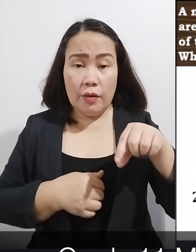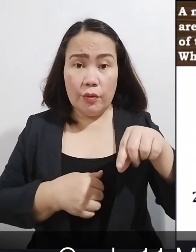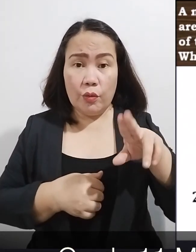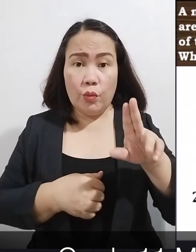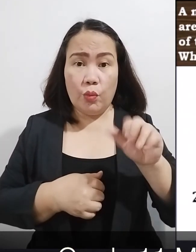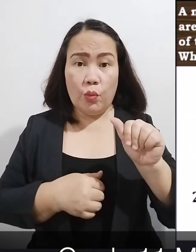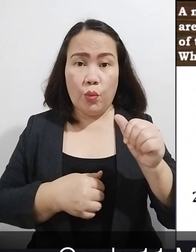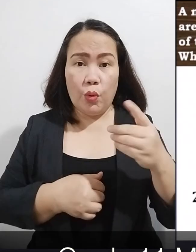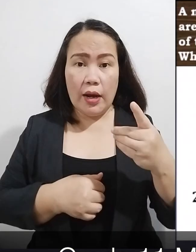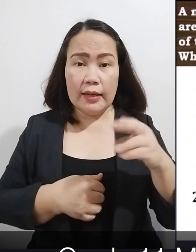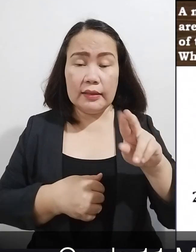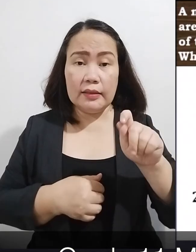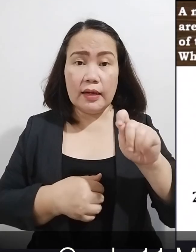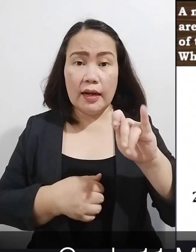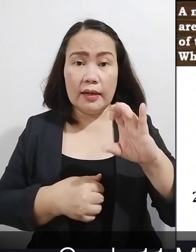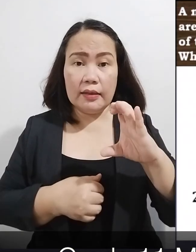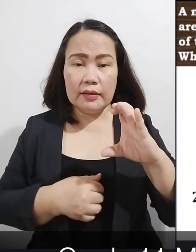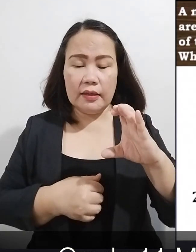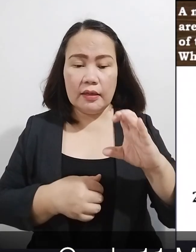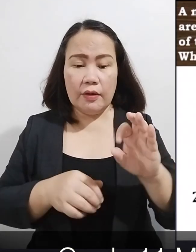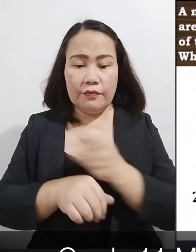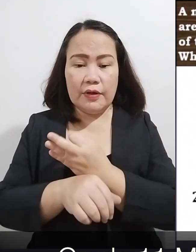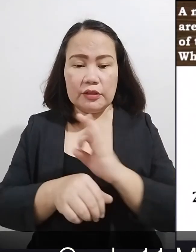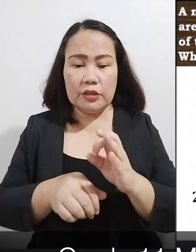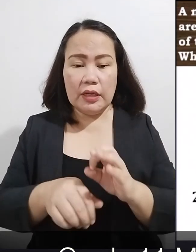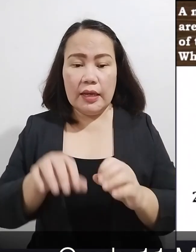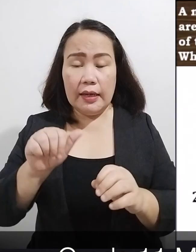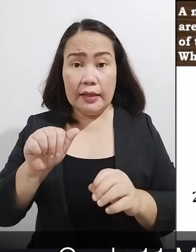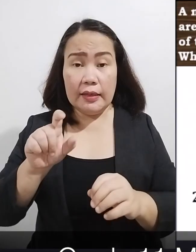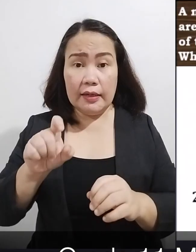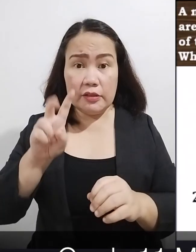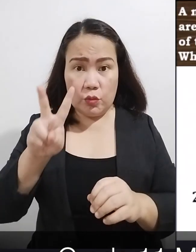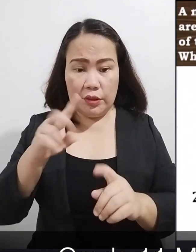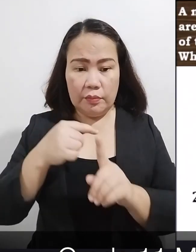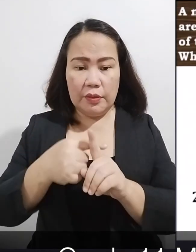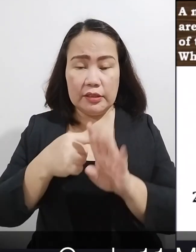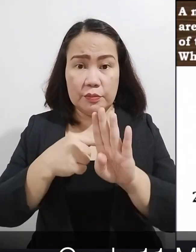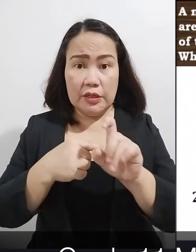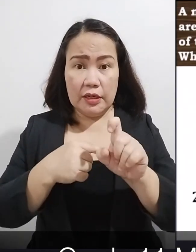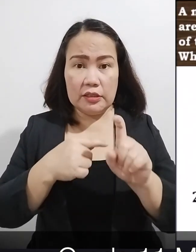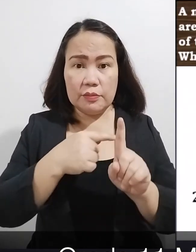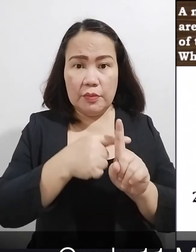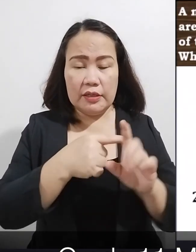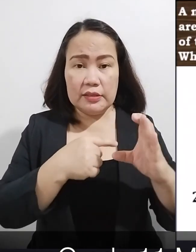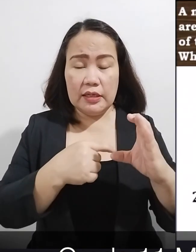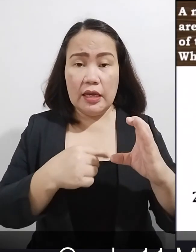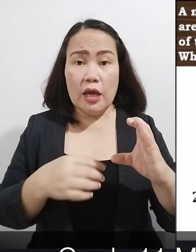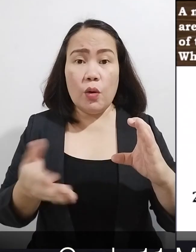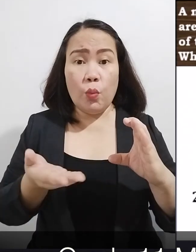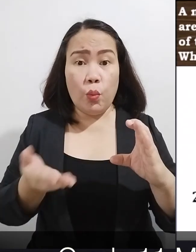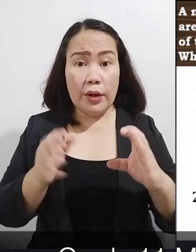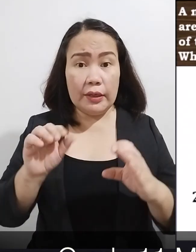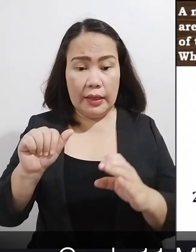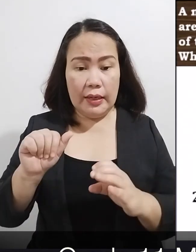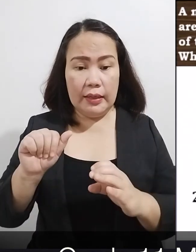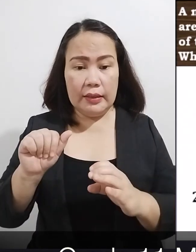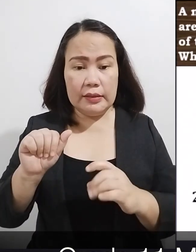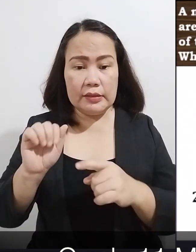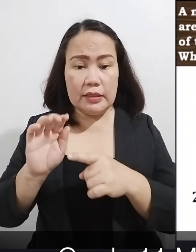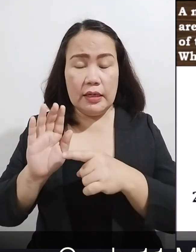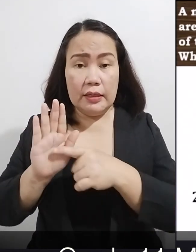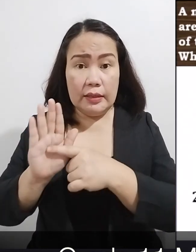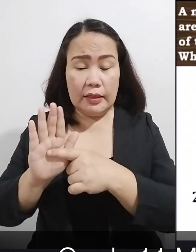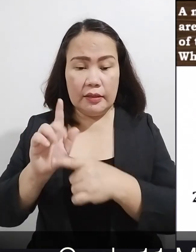ng quadratic function, which is ax squared plus bx plus c, kung saan ang a natin ay